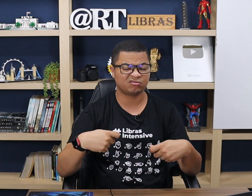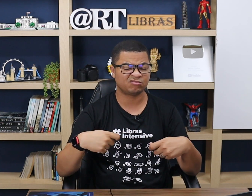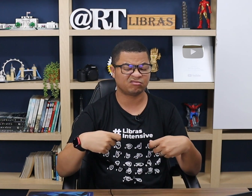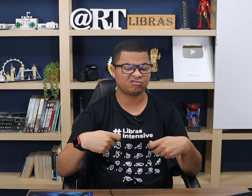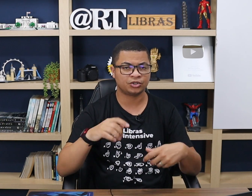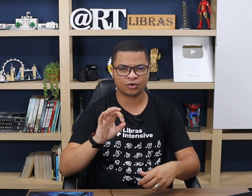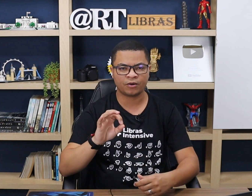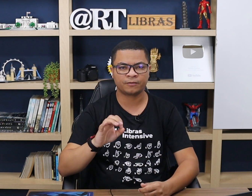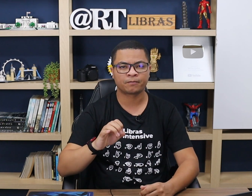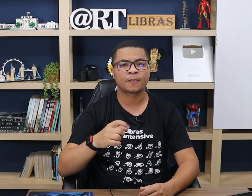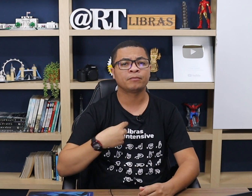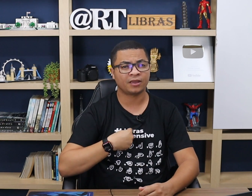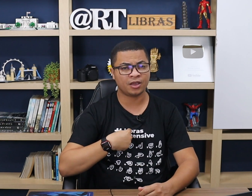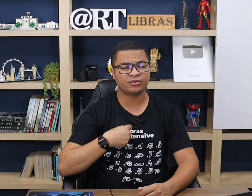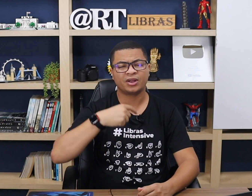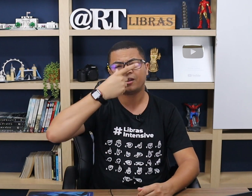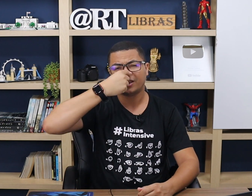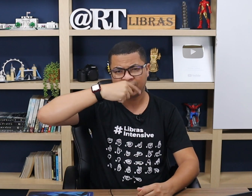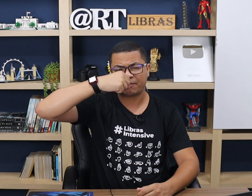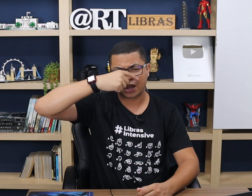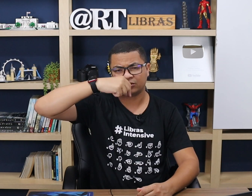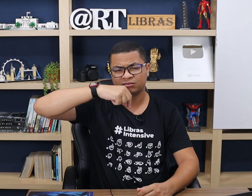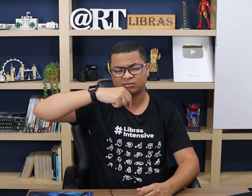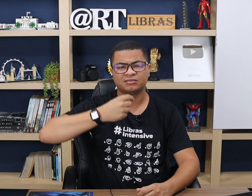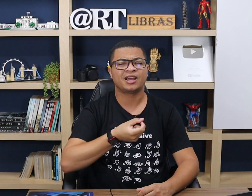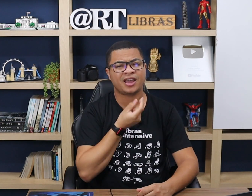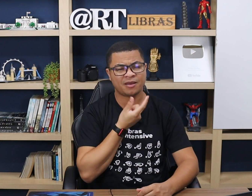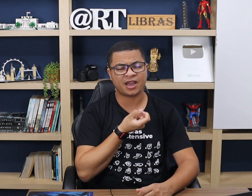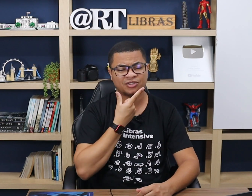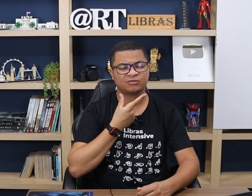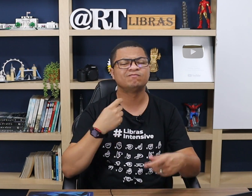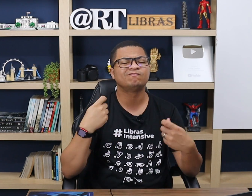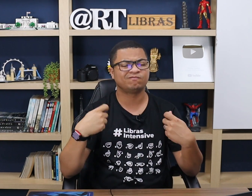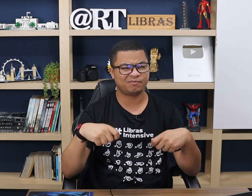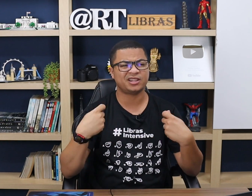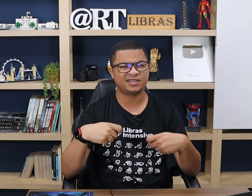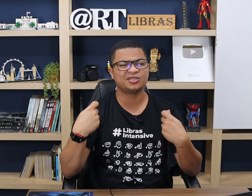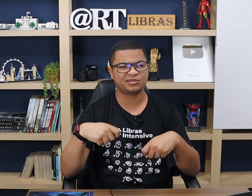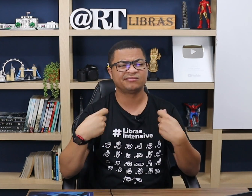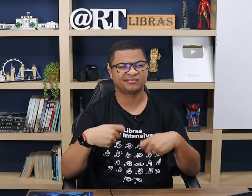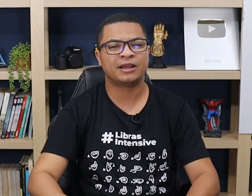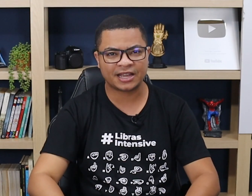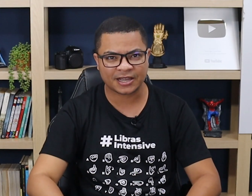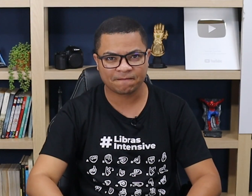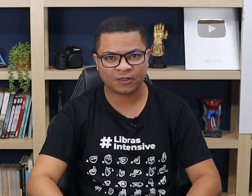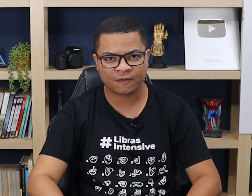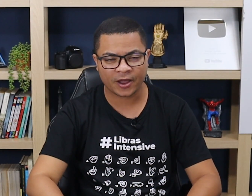de novo eu gripado remédio preciso beleza foi